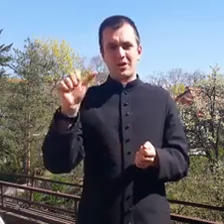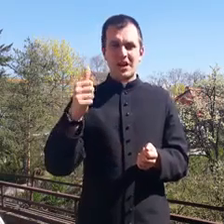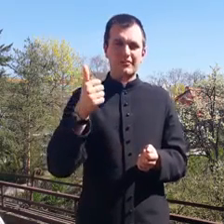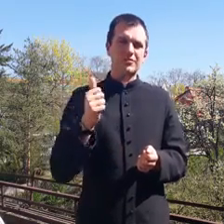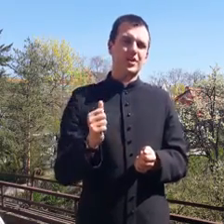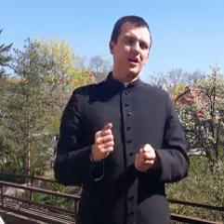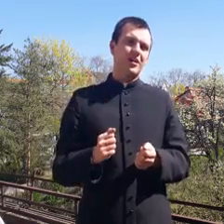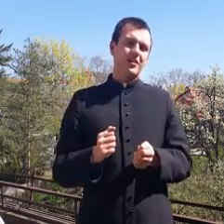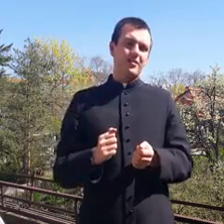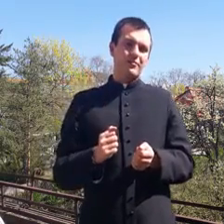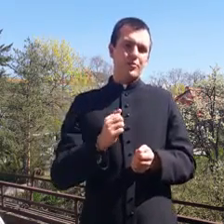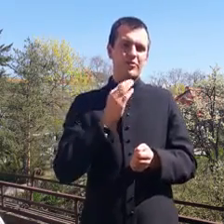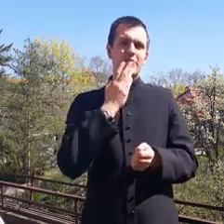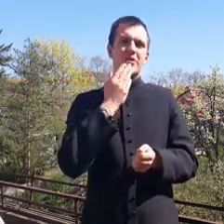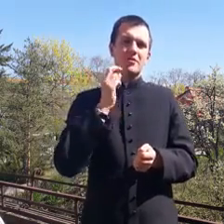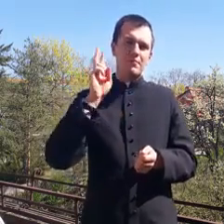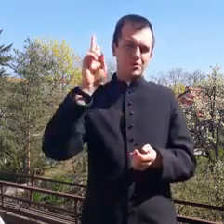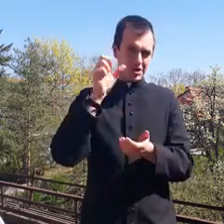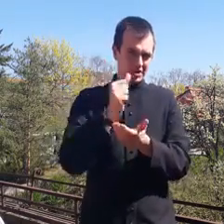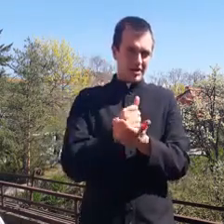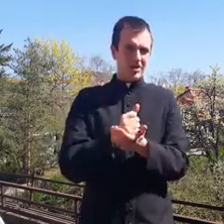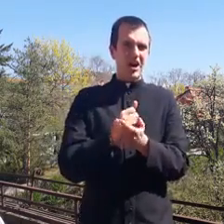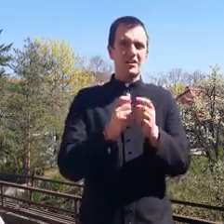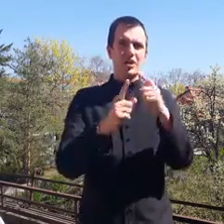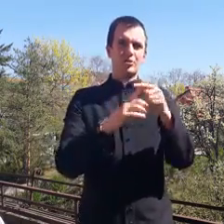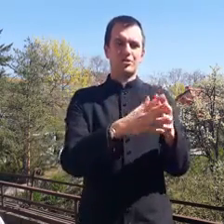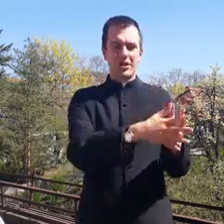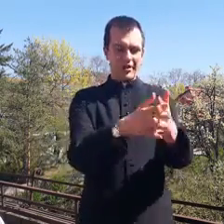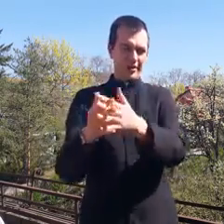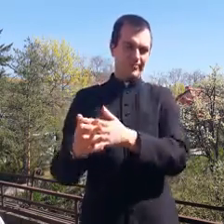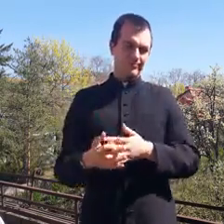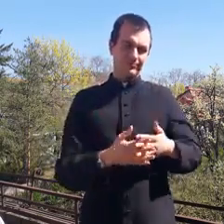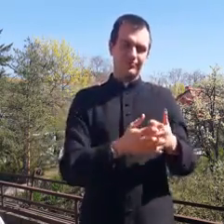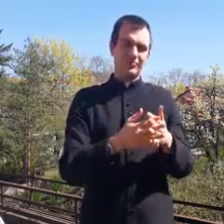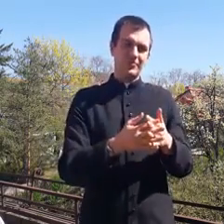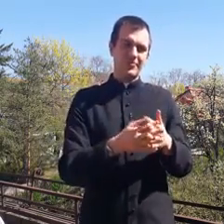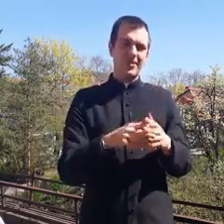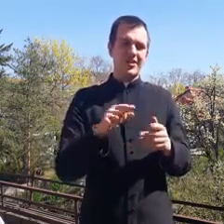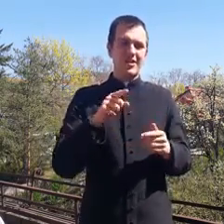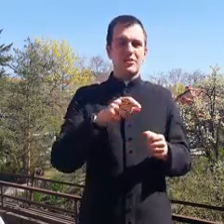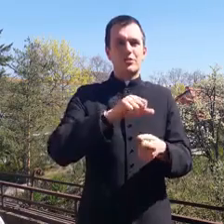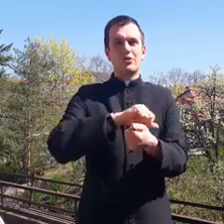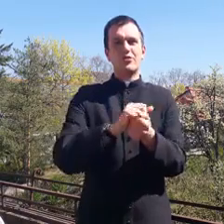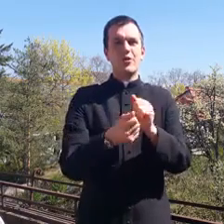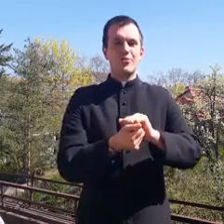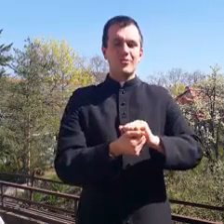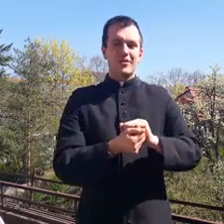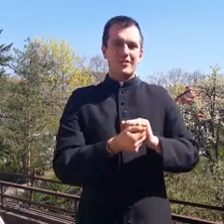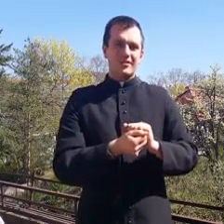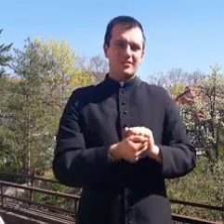pierwsza mówimy przykazanie kościelne to są